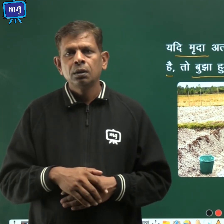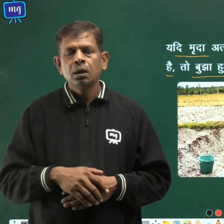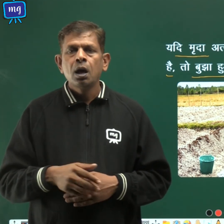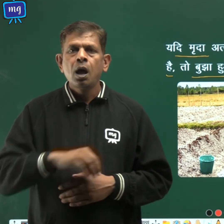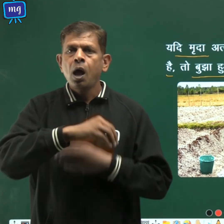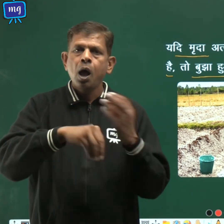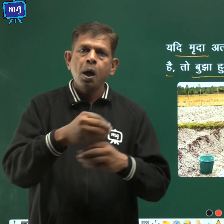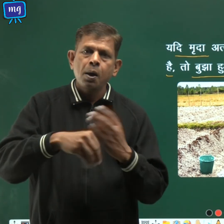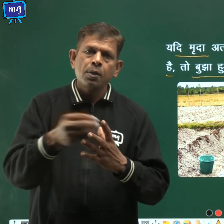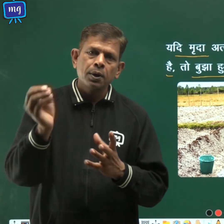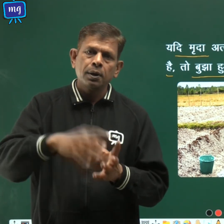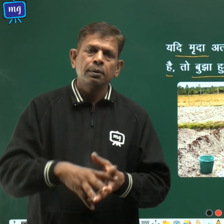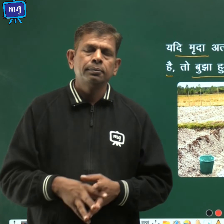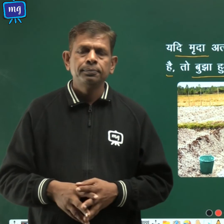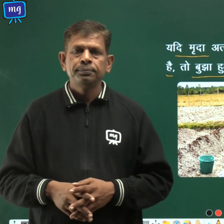मिलाते हैं।